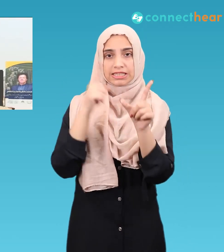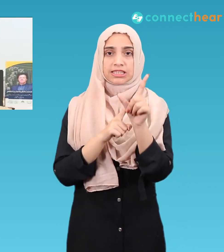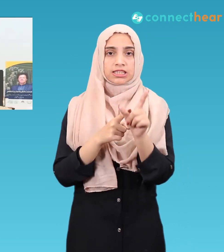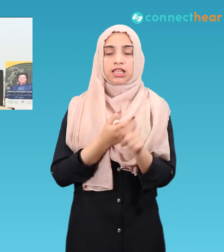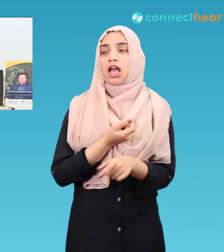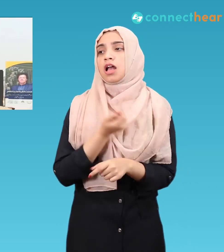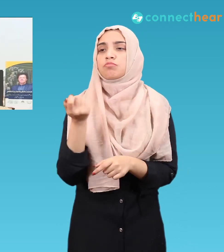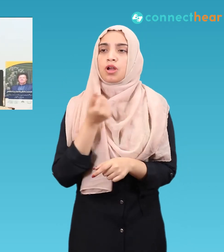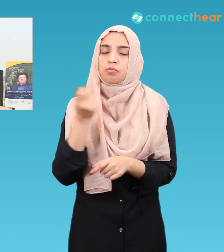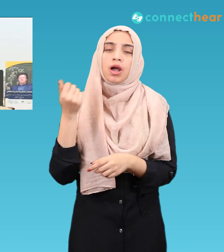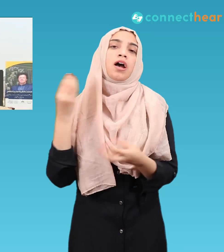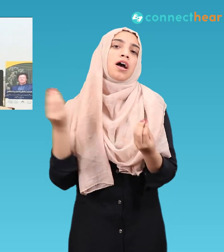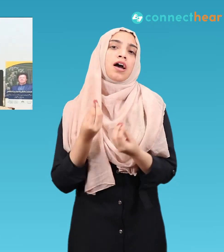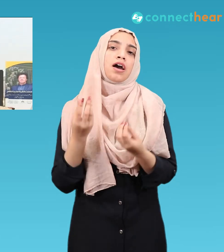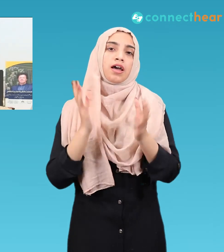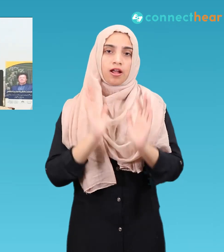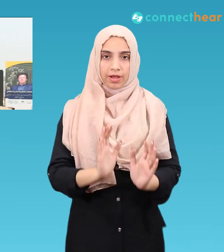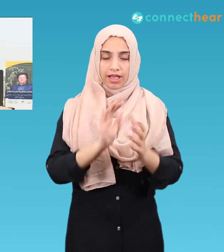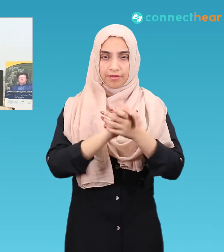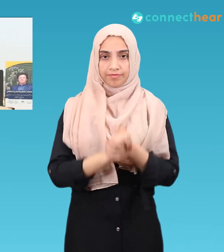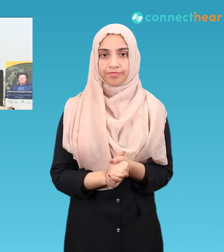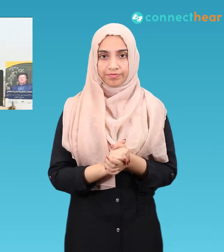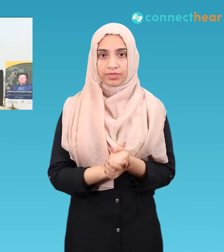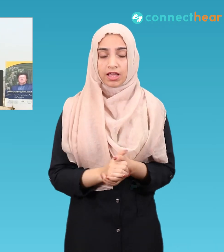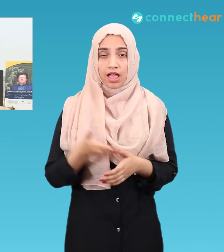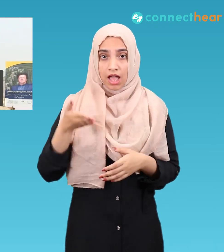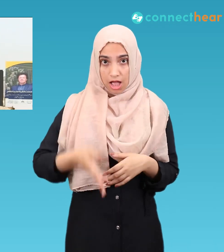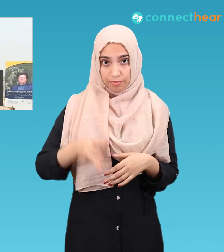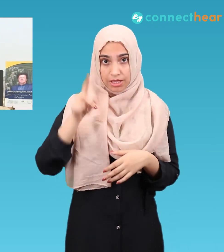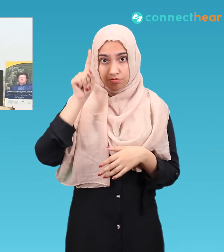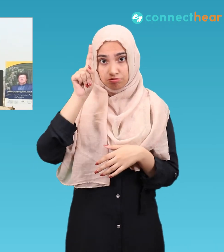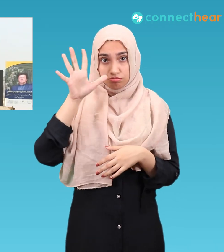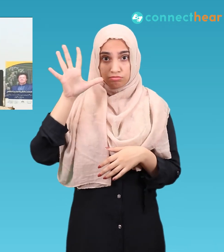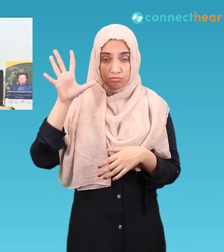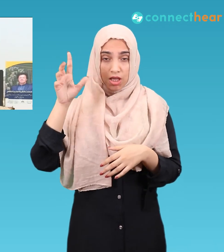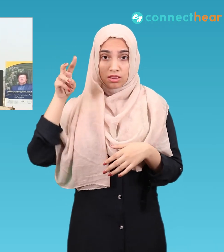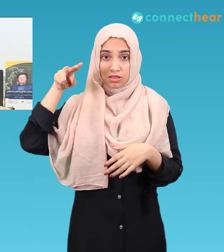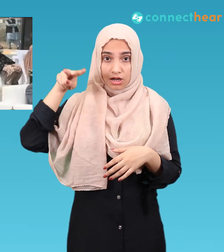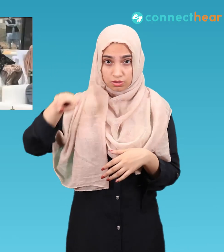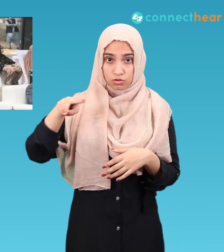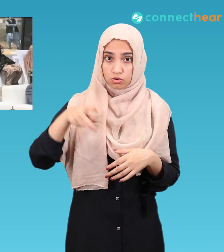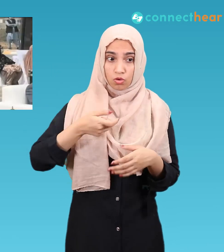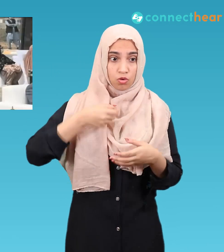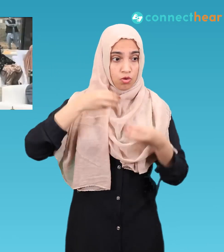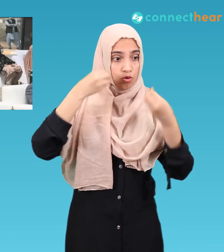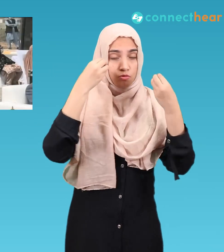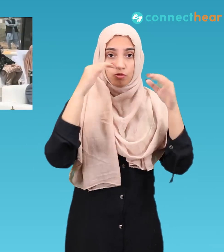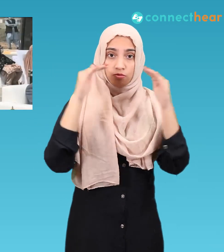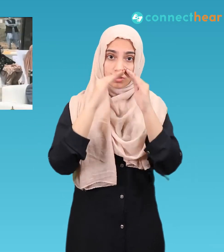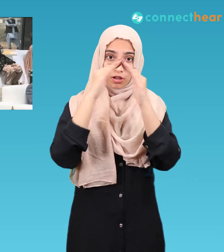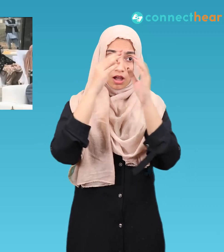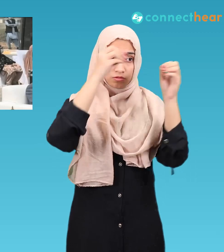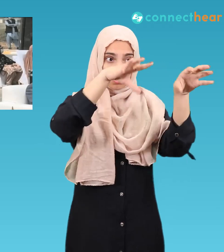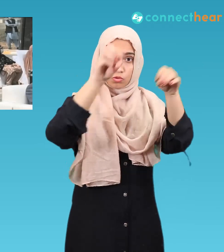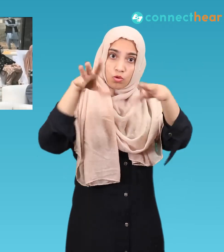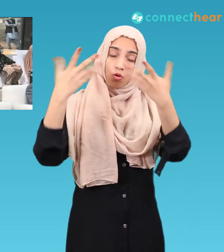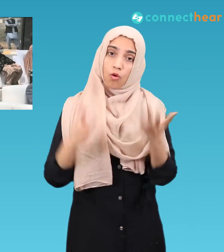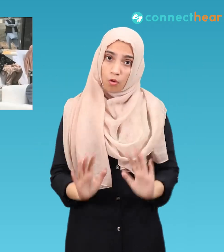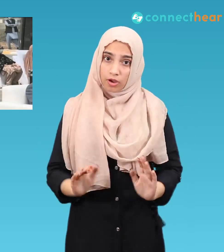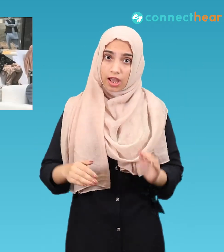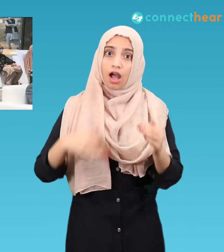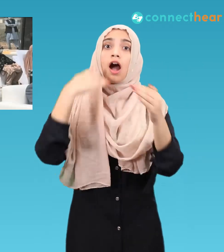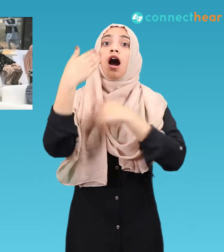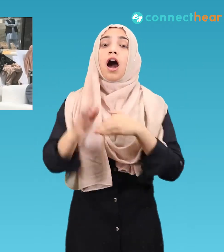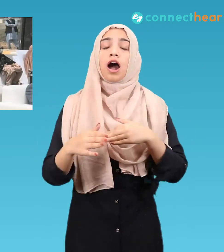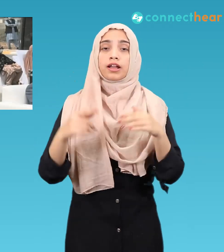فلیٹس، اب اگلے فیز میں پھر سے 1500 فلیٹس اور پھر پشاور میں اور ساری جگہ کام شروع ہو گیا۔